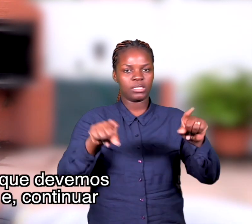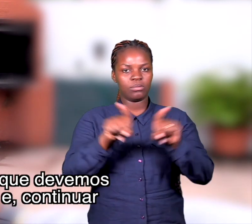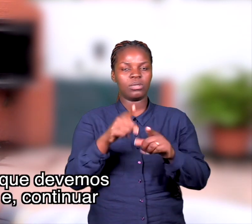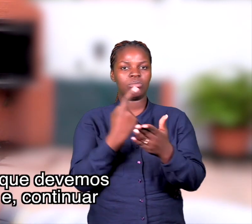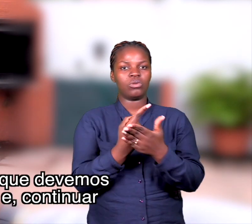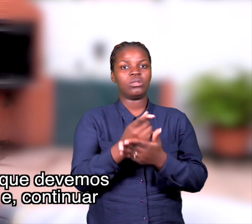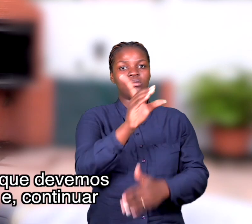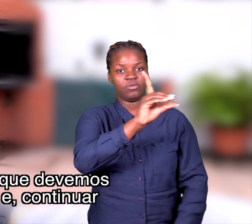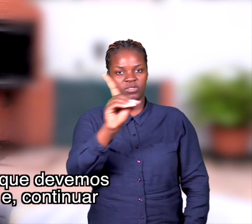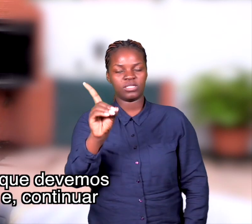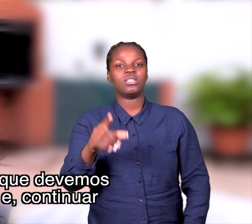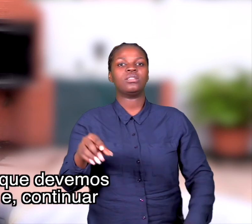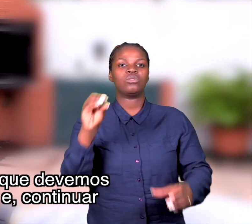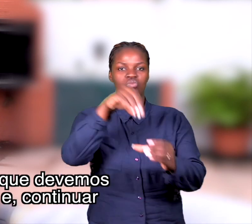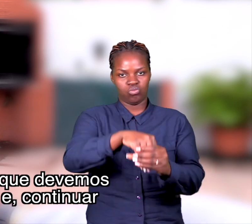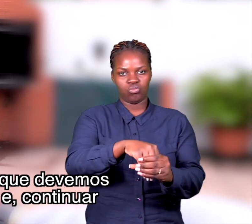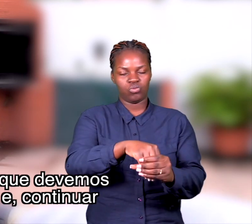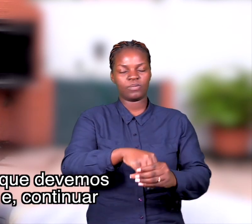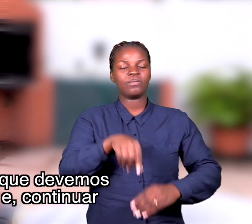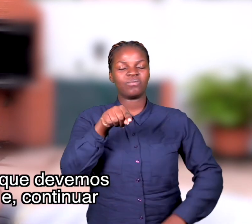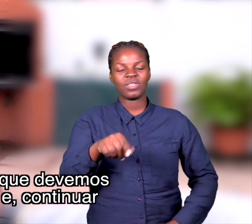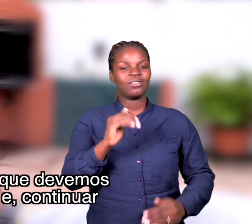esses são os avanços que devemos